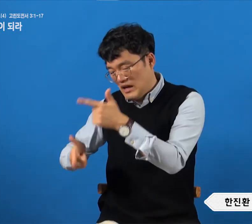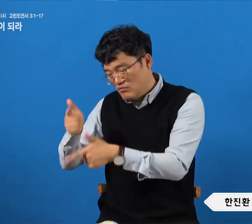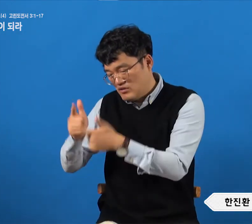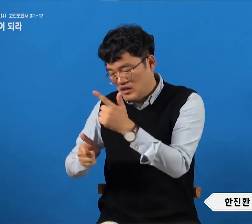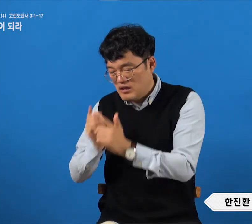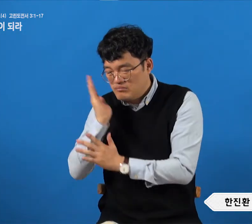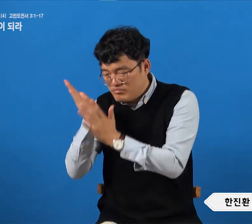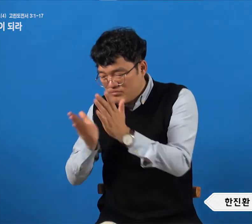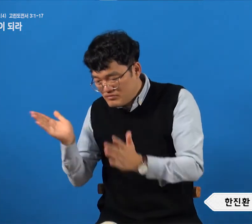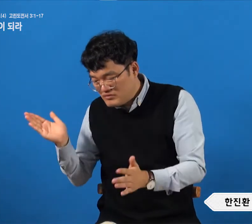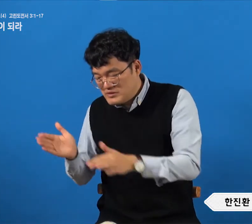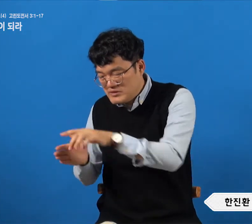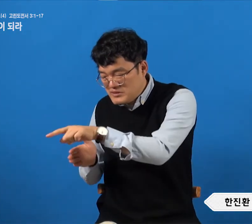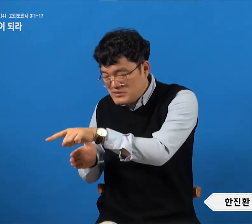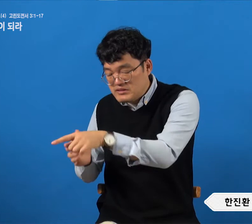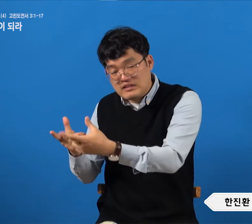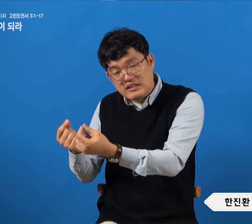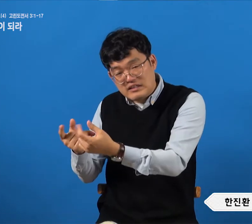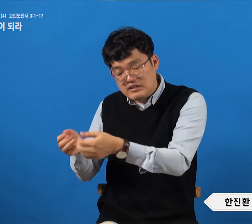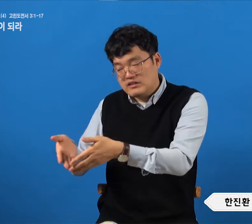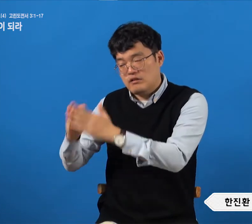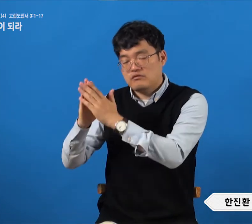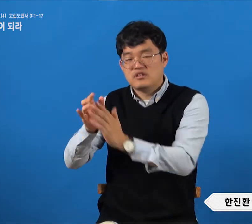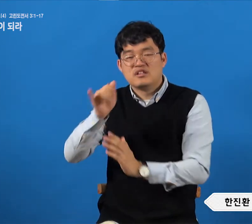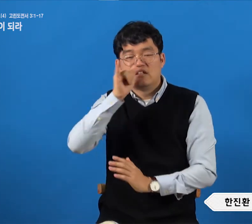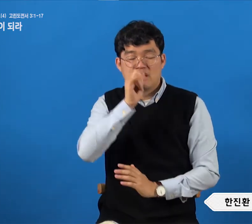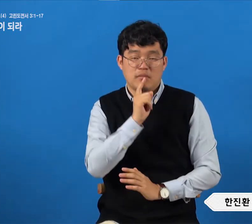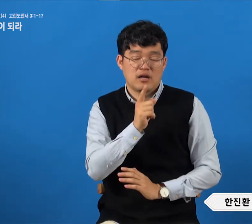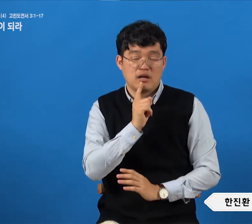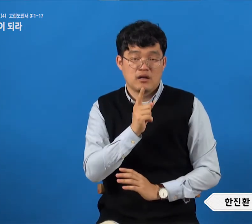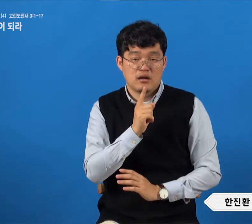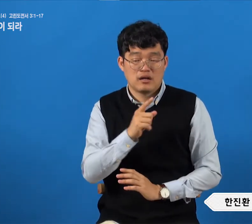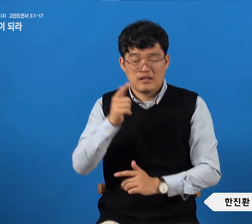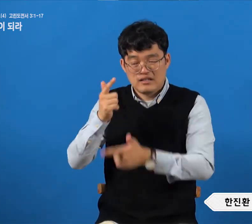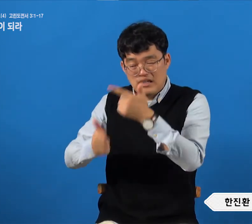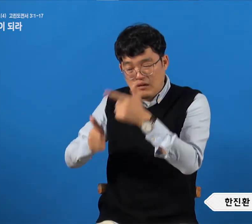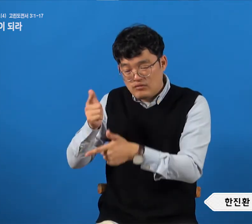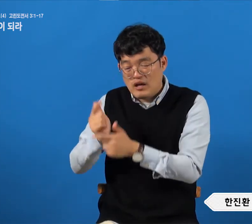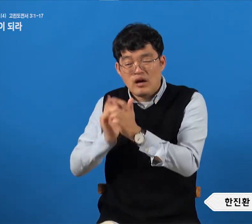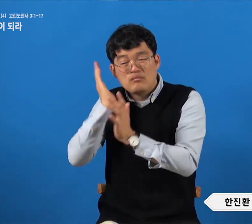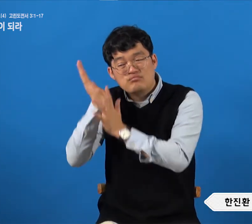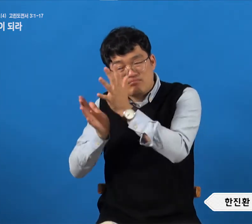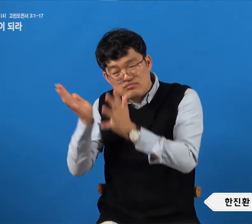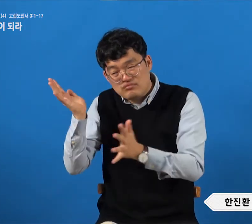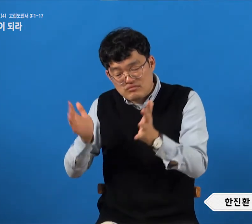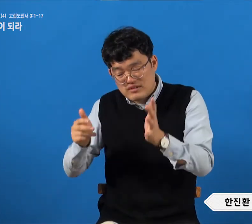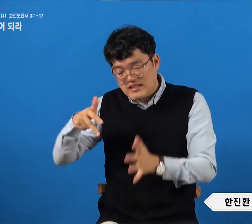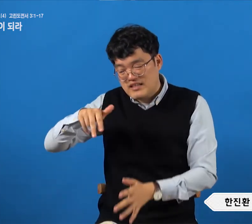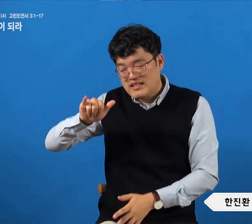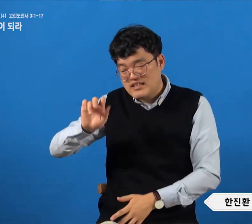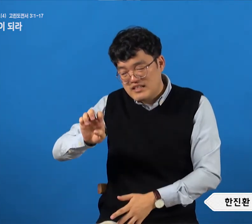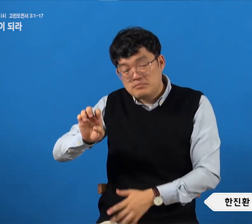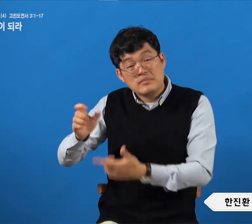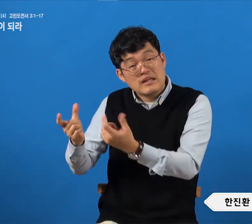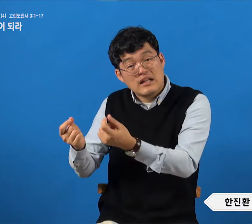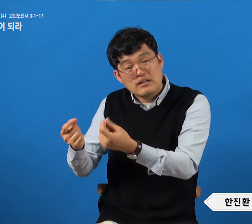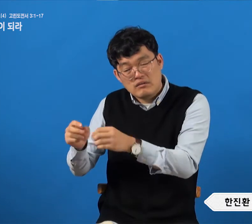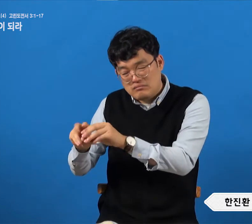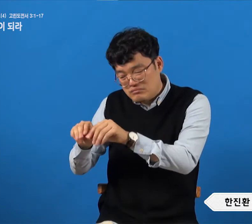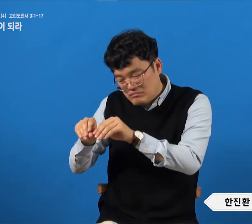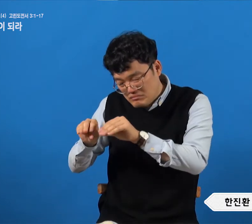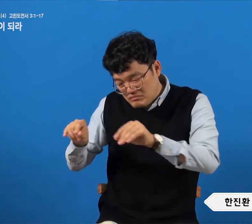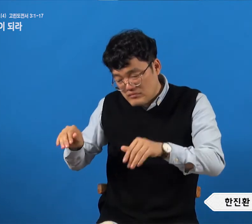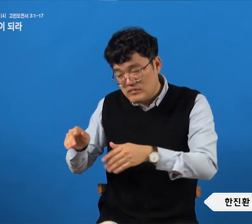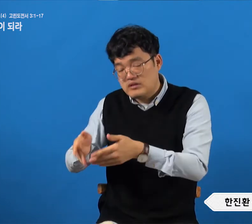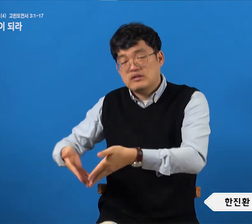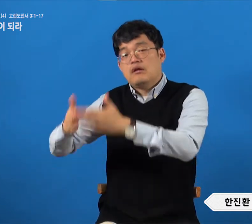나무나 풀이나 집 같은 것으로 세우는 사람도 있다는 말입니다. 나무나 풀이나 집 같은 것으로 교회를